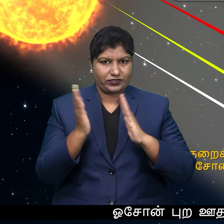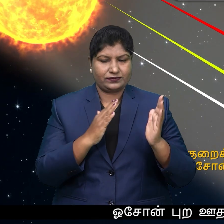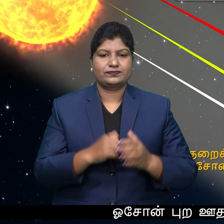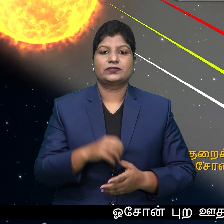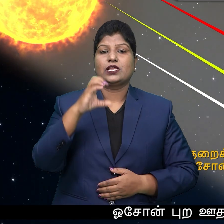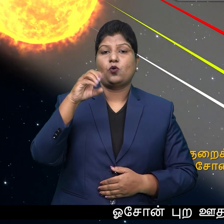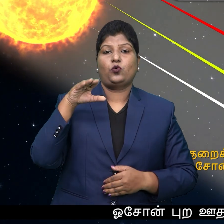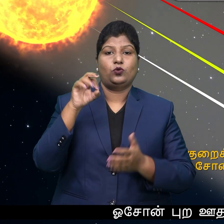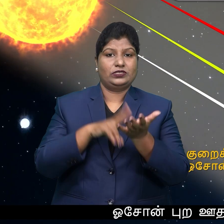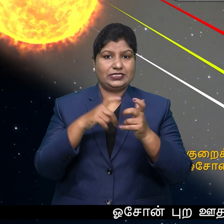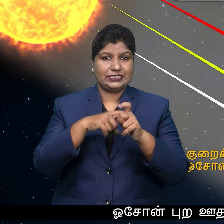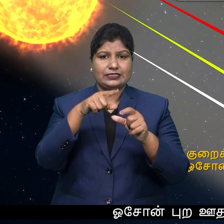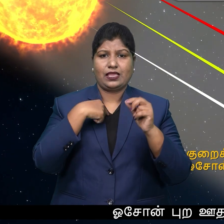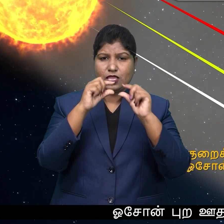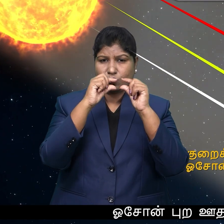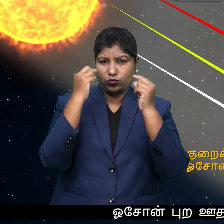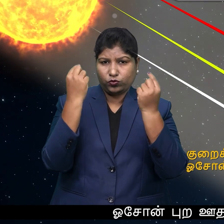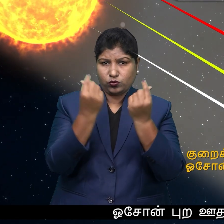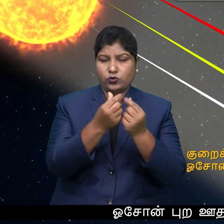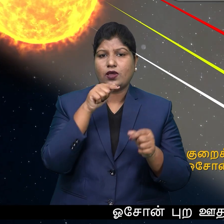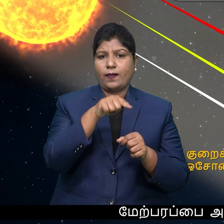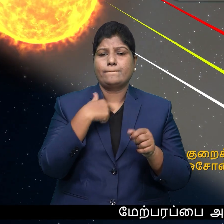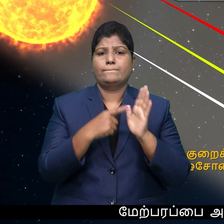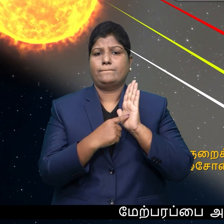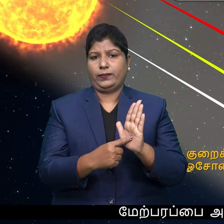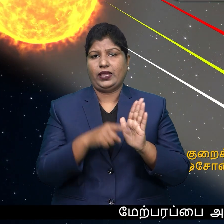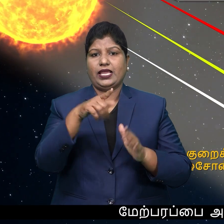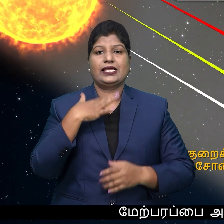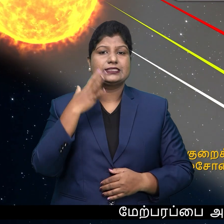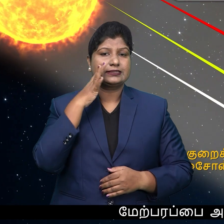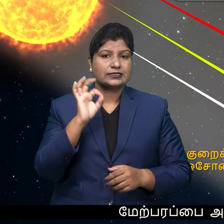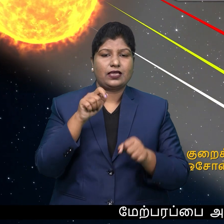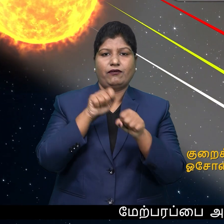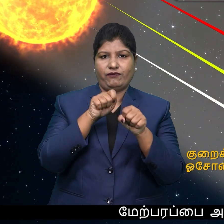ஓசோன் புற ஊதா கதிர்வீச்சு பூமியின் மேற்பார்வை அடைவதை தடுக்கும்